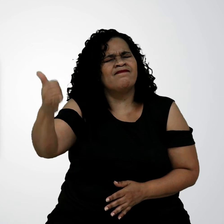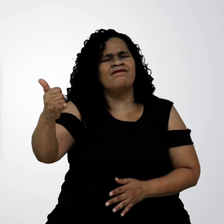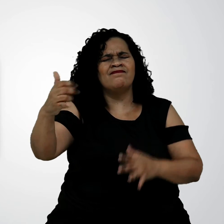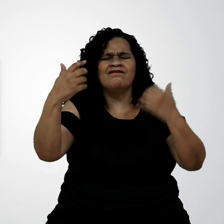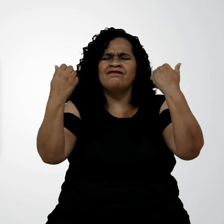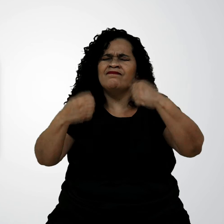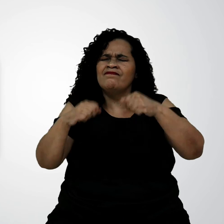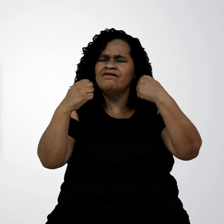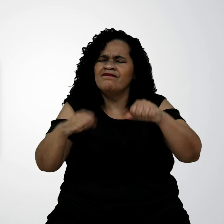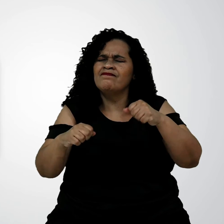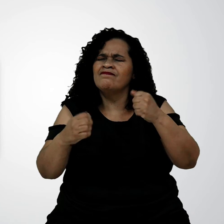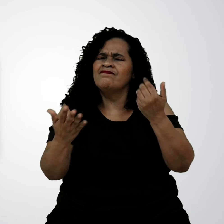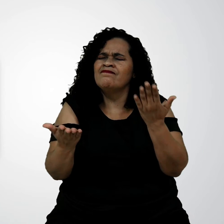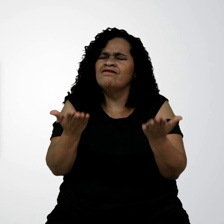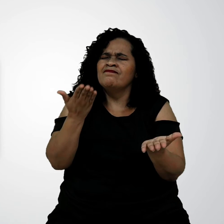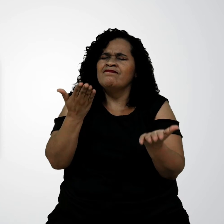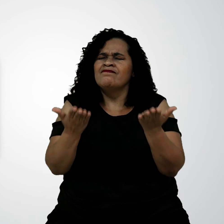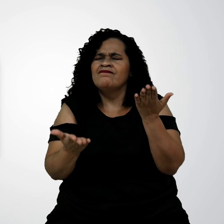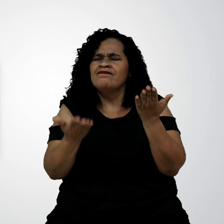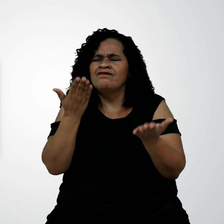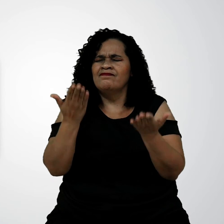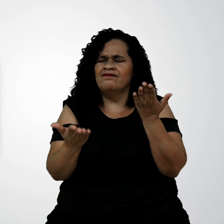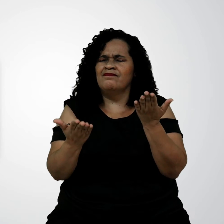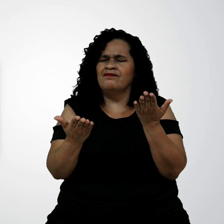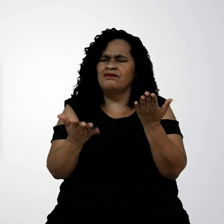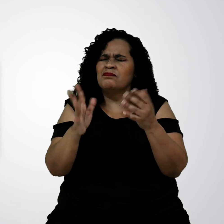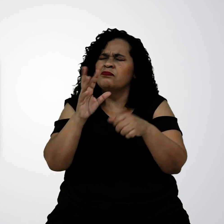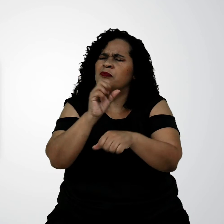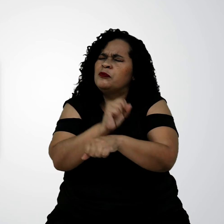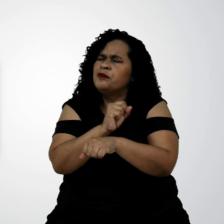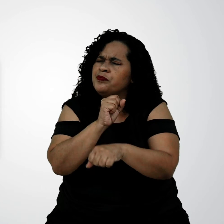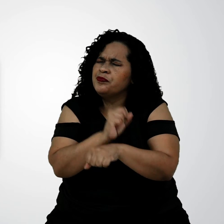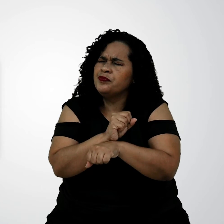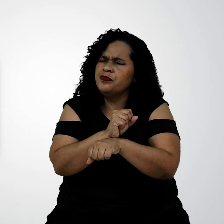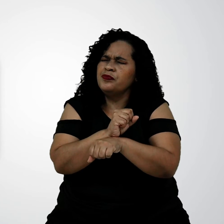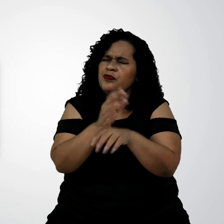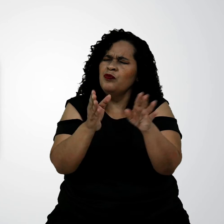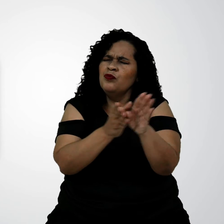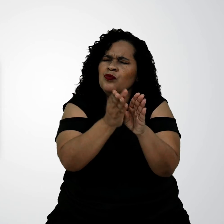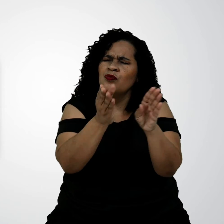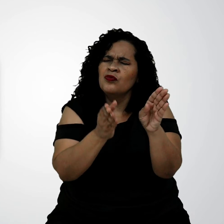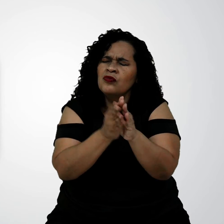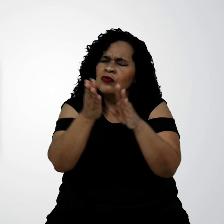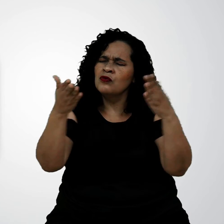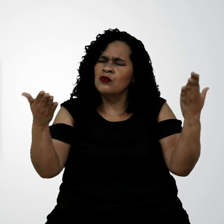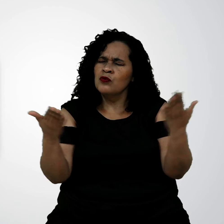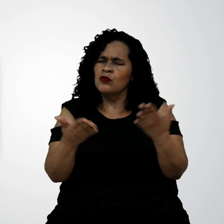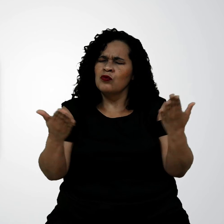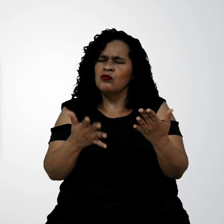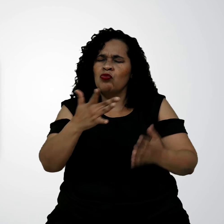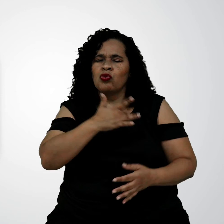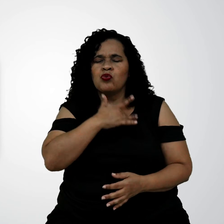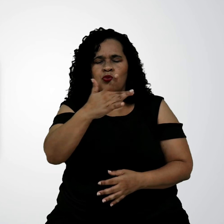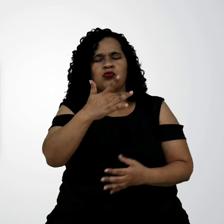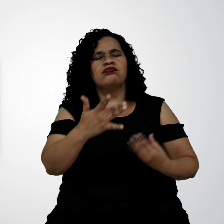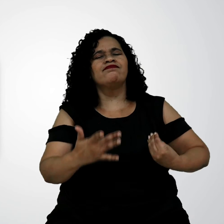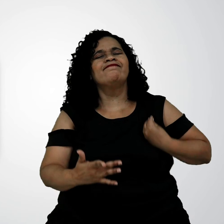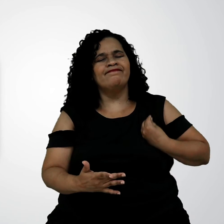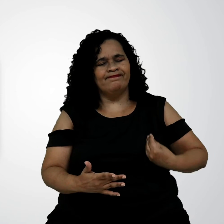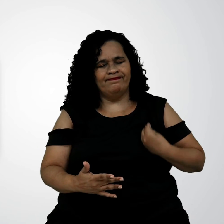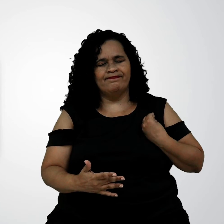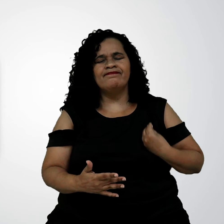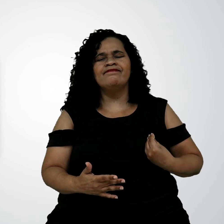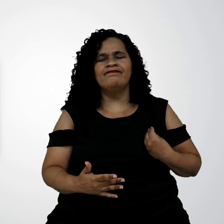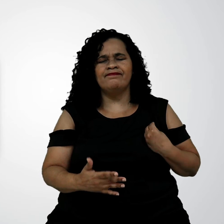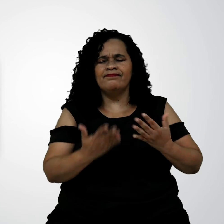financeiro. Espero que essa palavra venha tocar vidas hoje, Senhor, para que atitudes sejam tomadas,